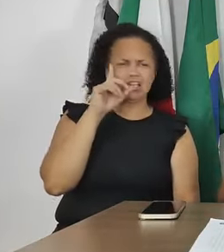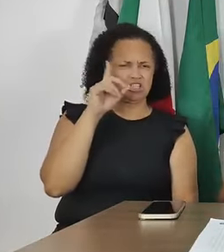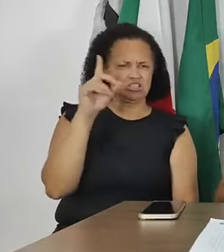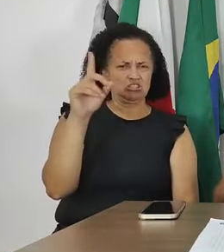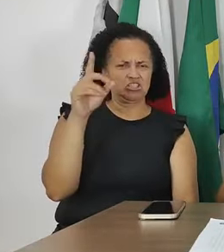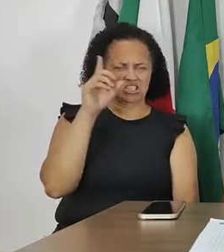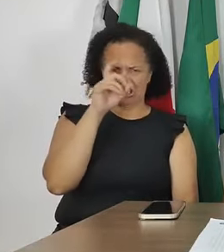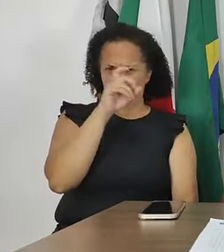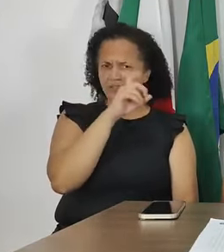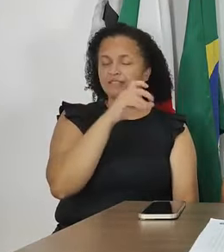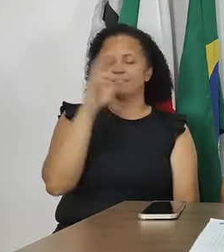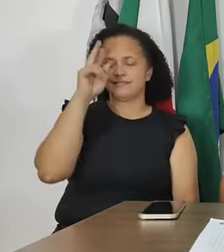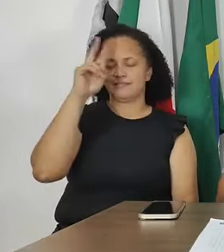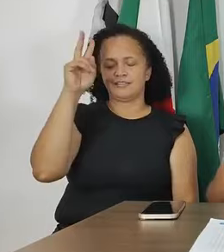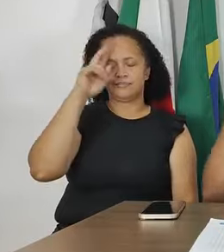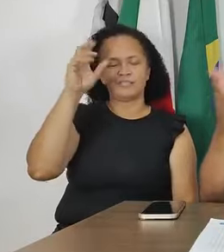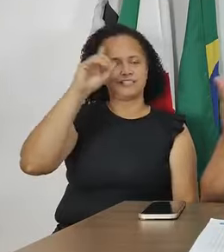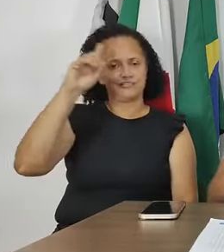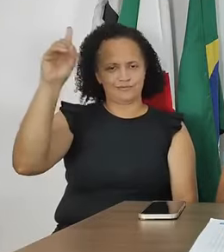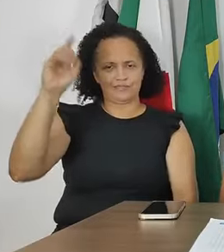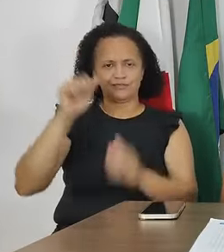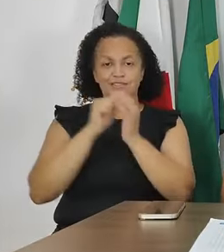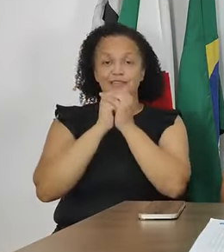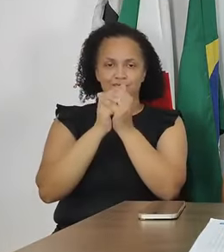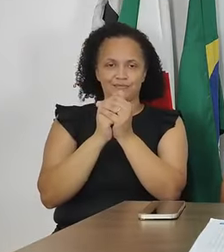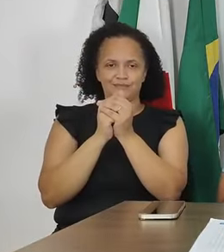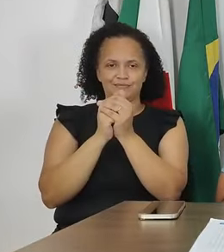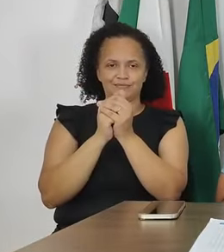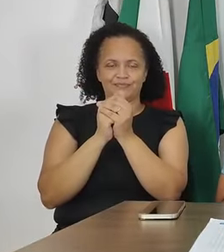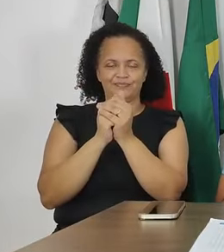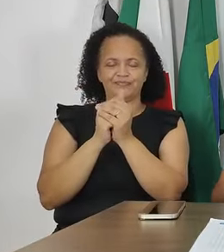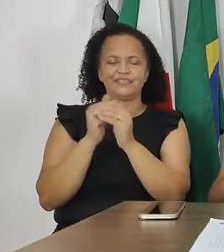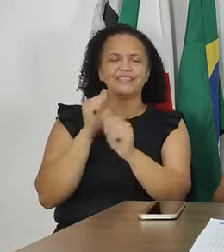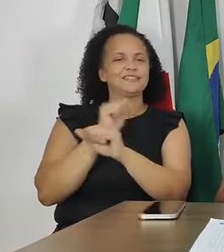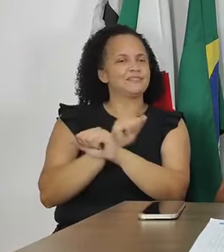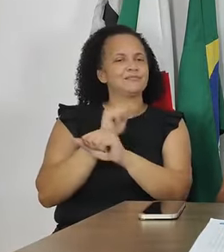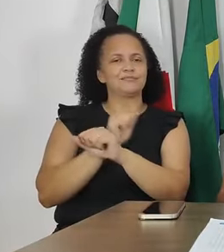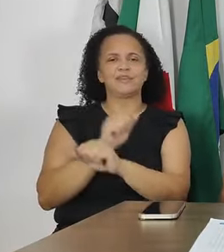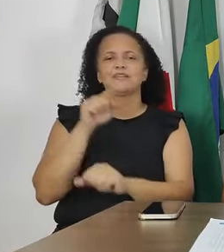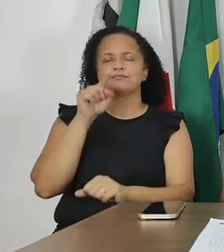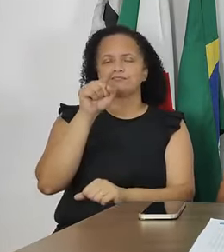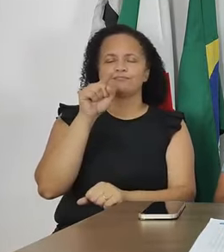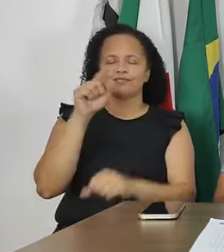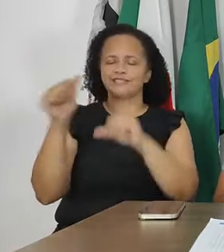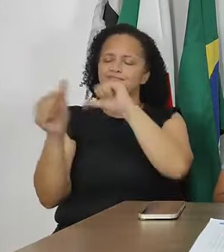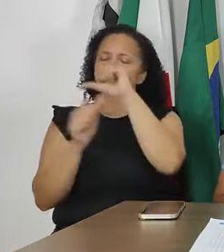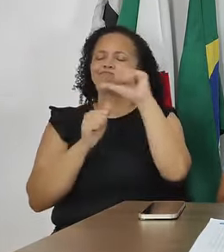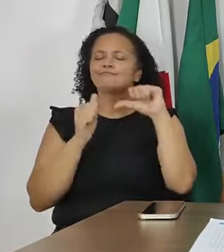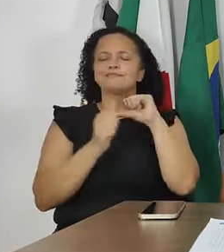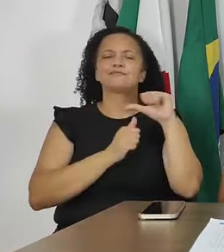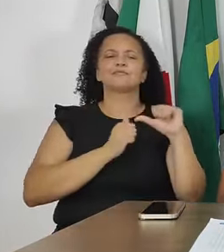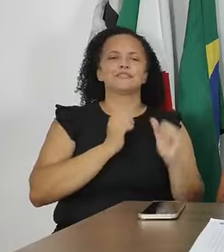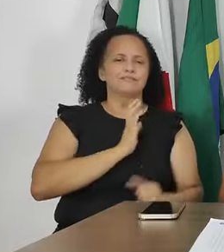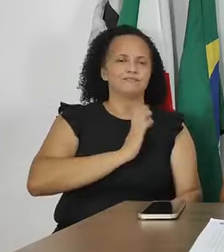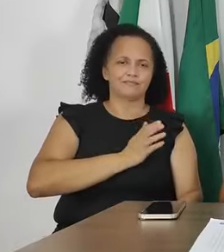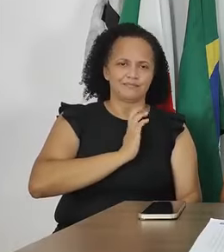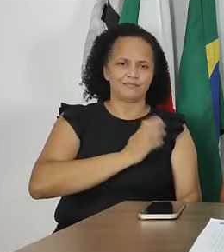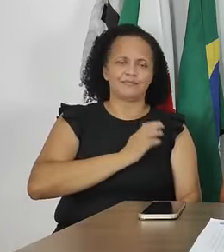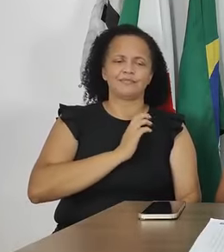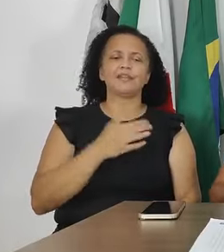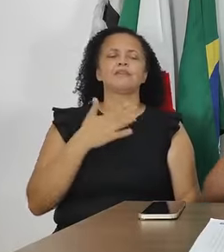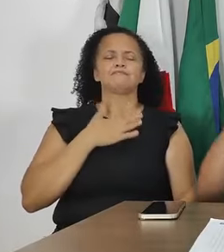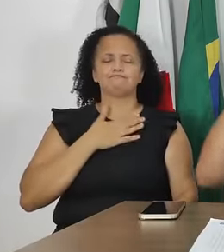Deus. Amém? Eu espero que essa palavra tenha te edificado, me edificou muito, e tenha me edificado muito a prática